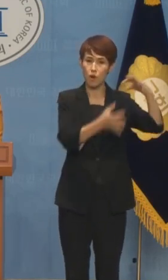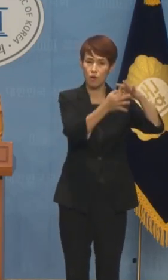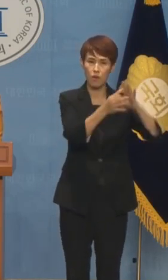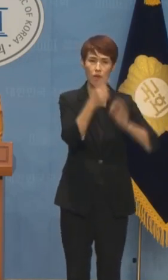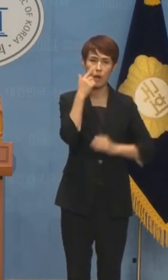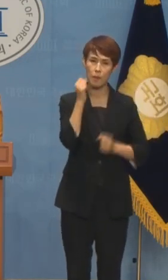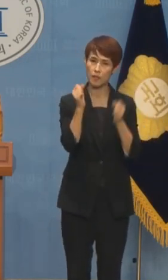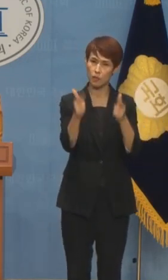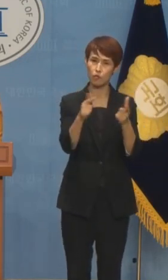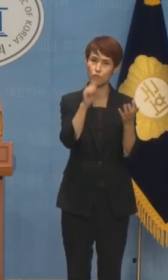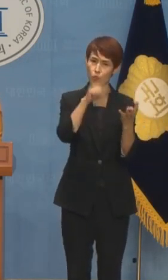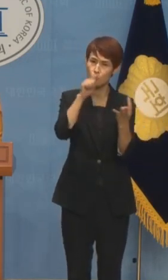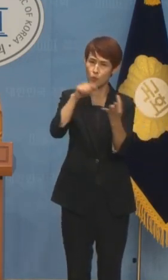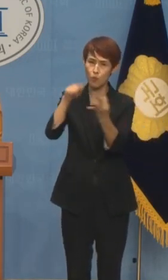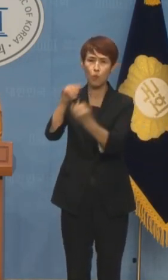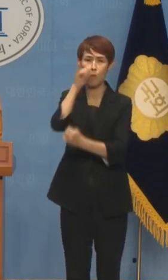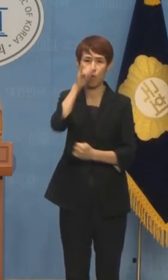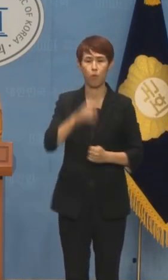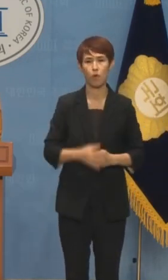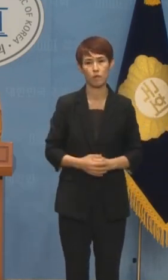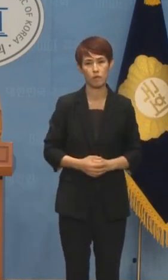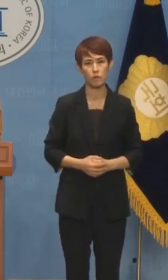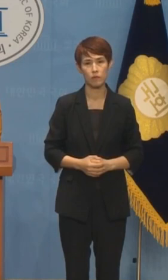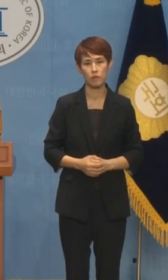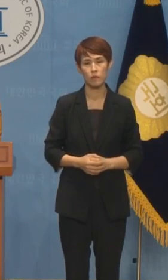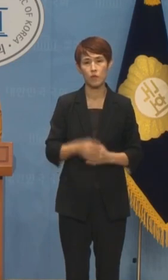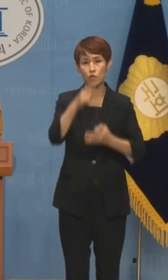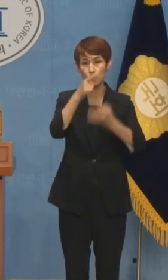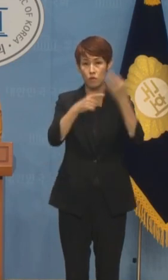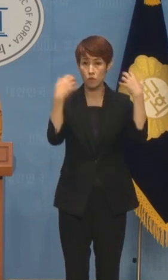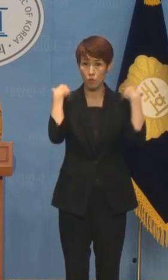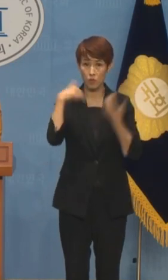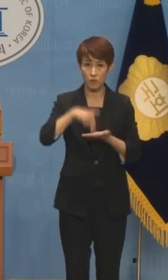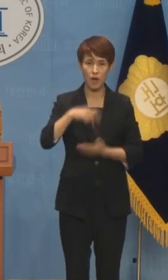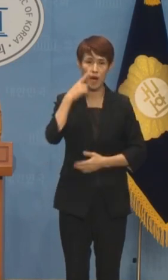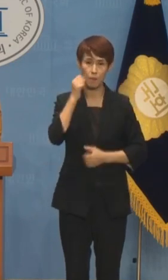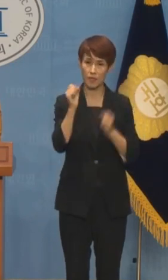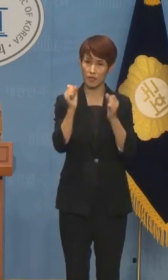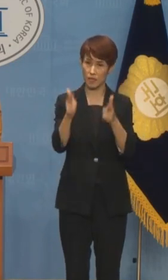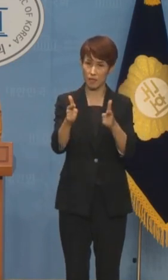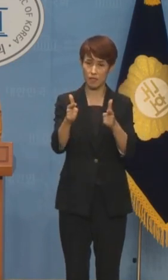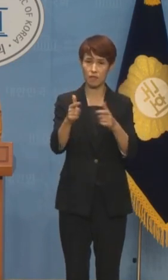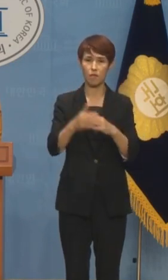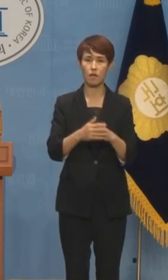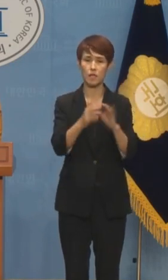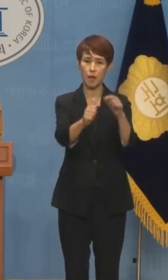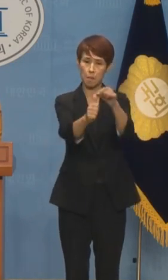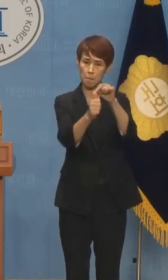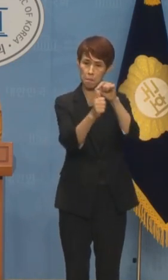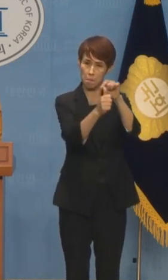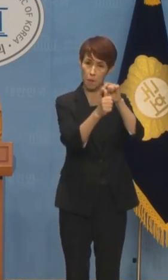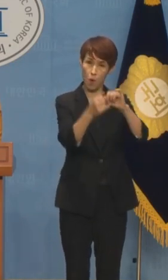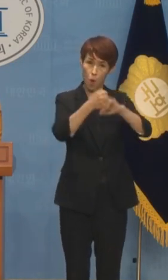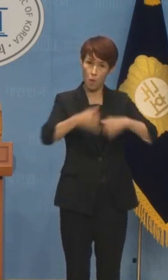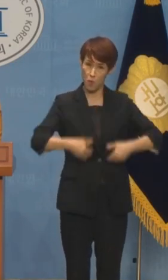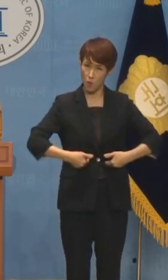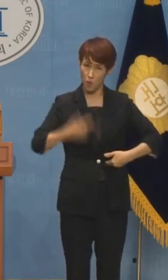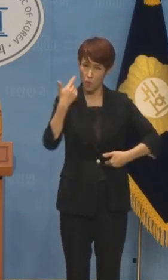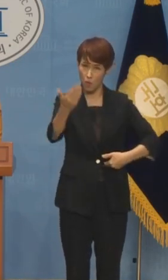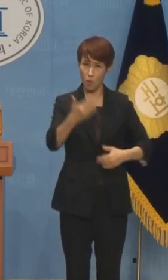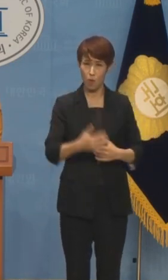찬스가 끊이질 않고 있습니다. 윤석열 정부에서는 아빠 찬스가 인사 발탁의 필수